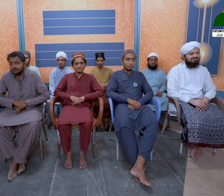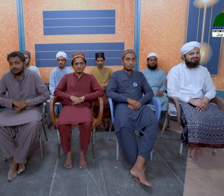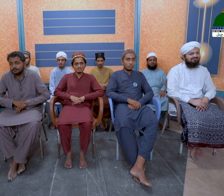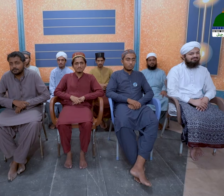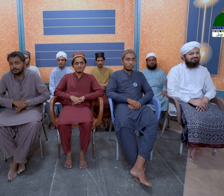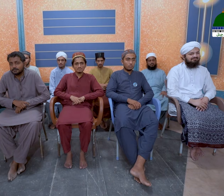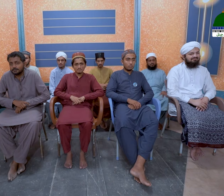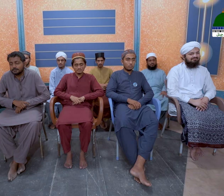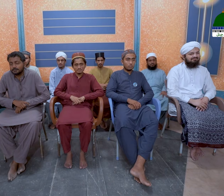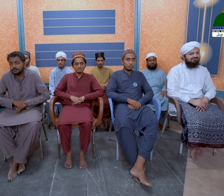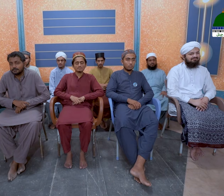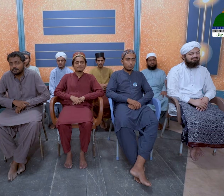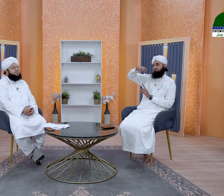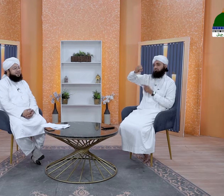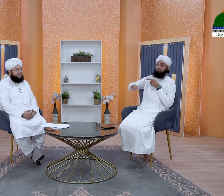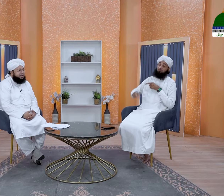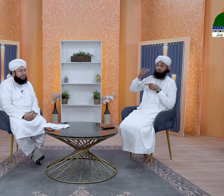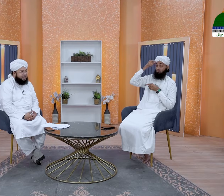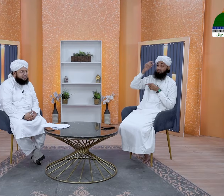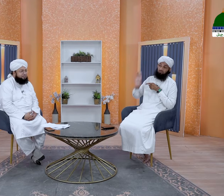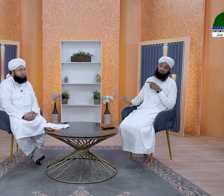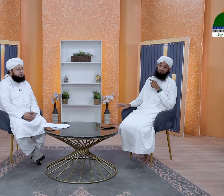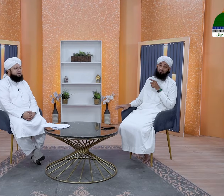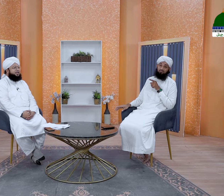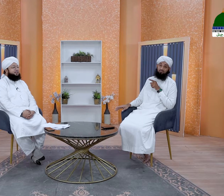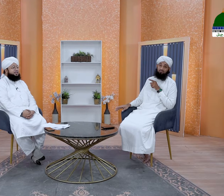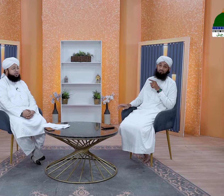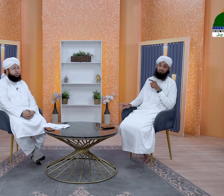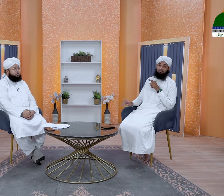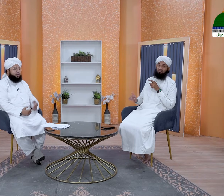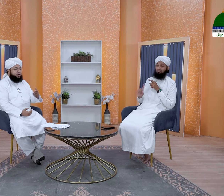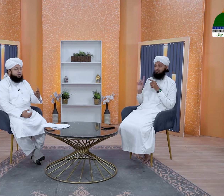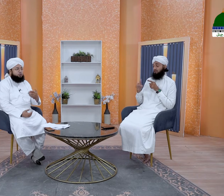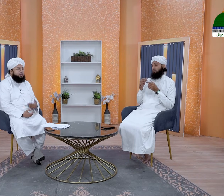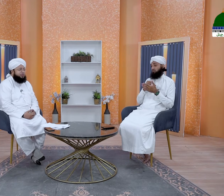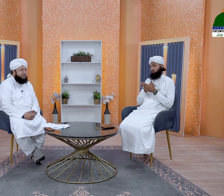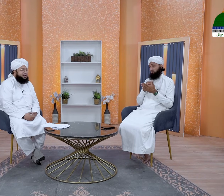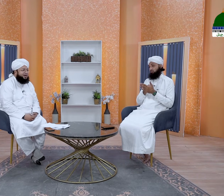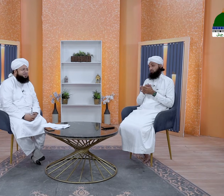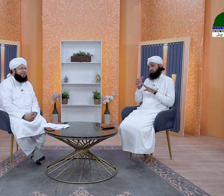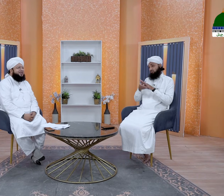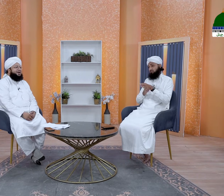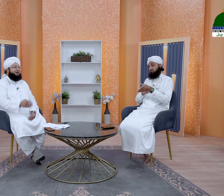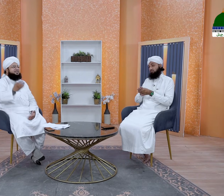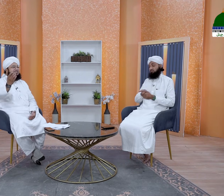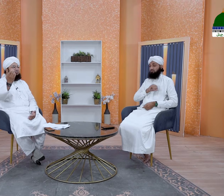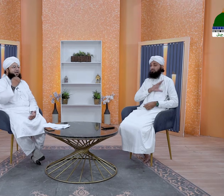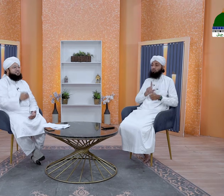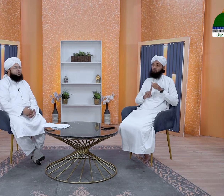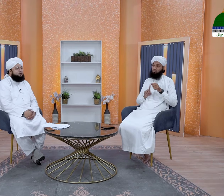کا اندیشہ ہے. یقیناً آج آپ نے بہت ساری باتیں نئی سیکھی ہوں گی جوتا پہننے کے بارے میں. ہمارے ساتھ یہاں پر حاضرین موجود